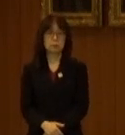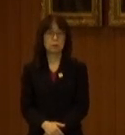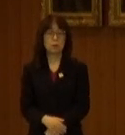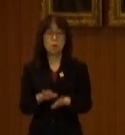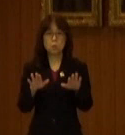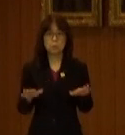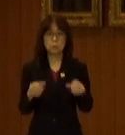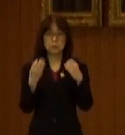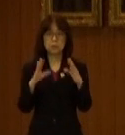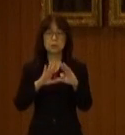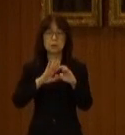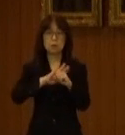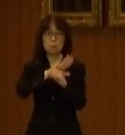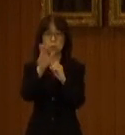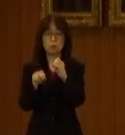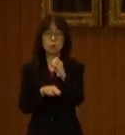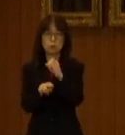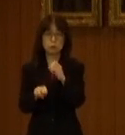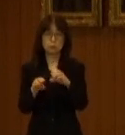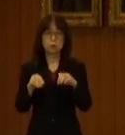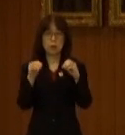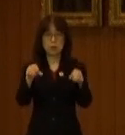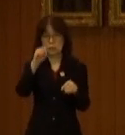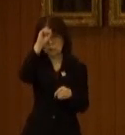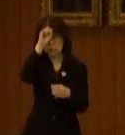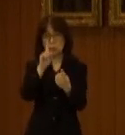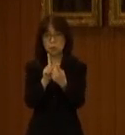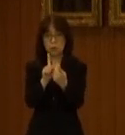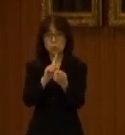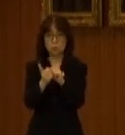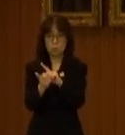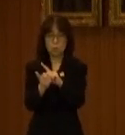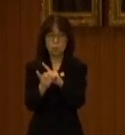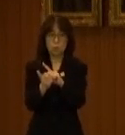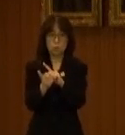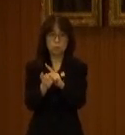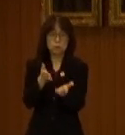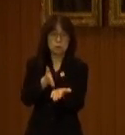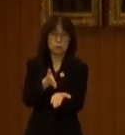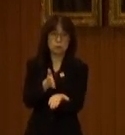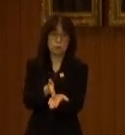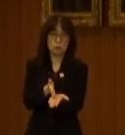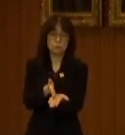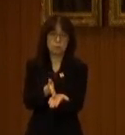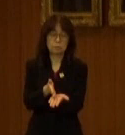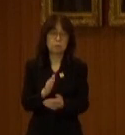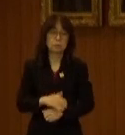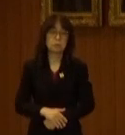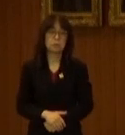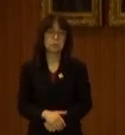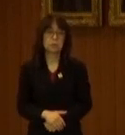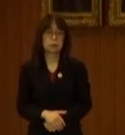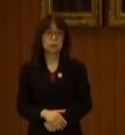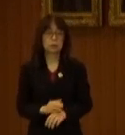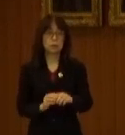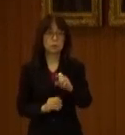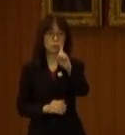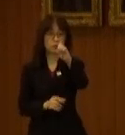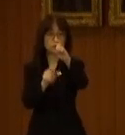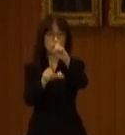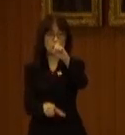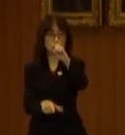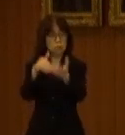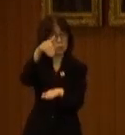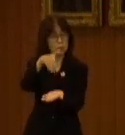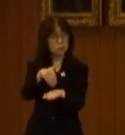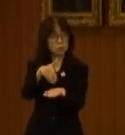本日も新型コロナウイルス感染症への対応についてお話をさせていただきます。10月下旬以